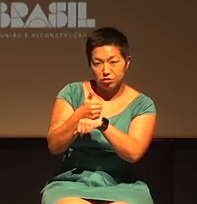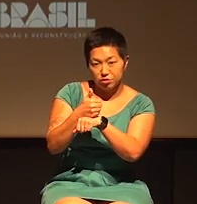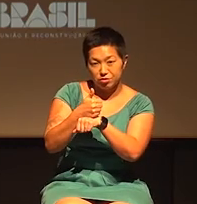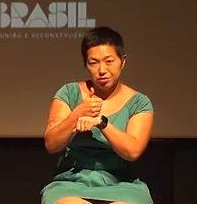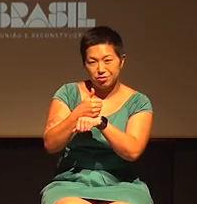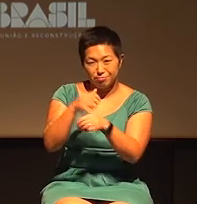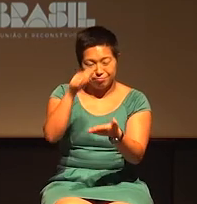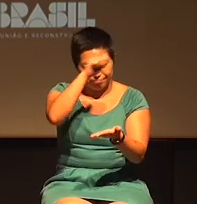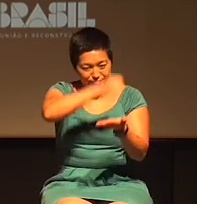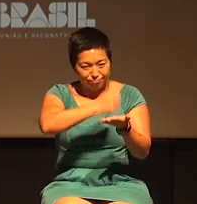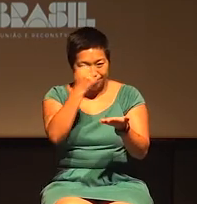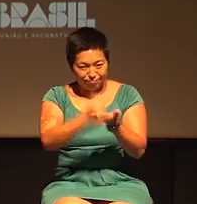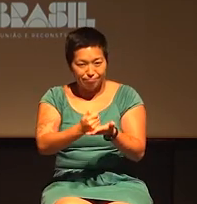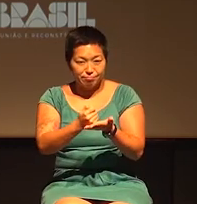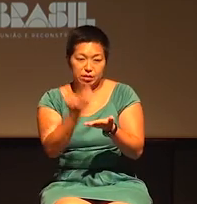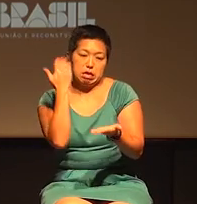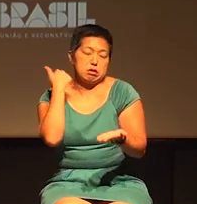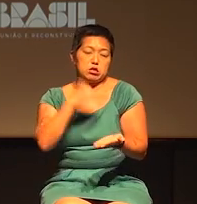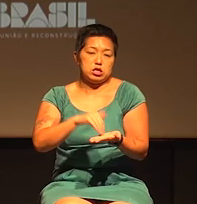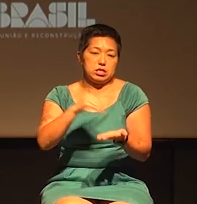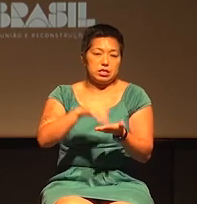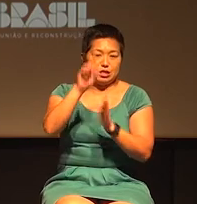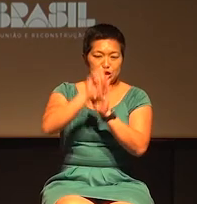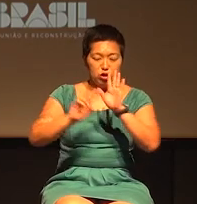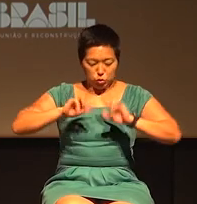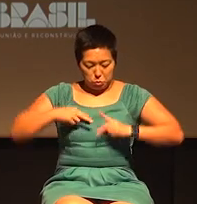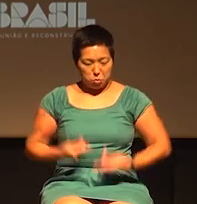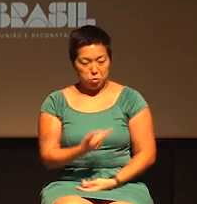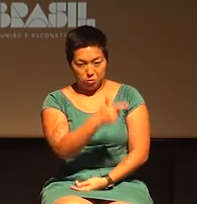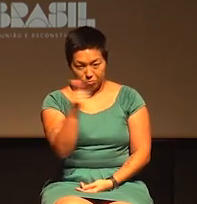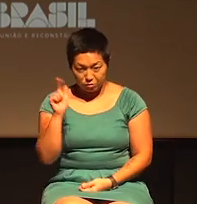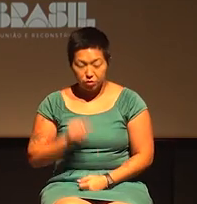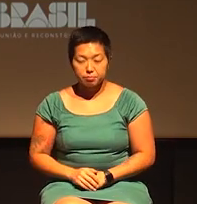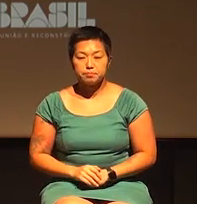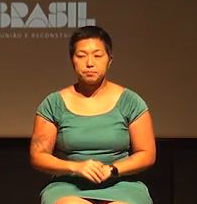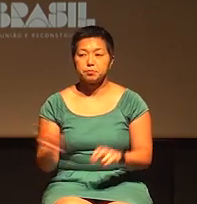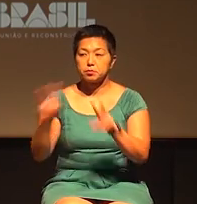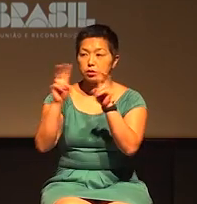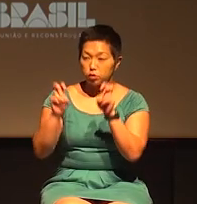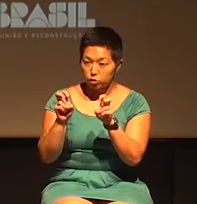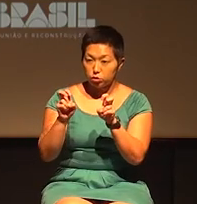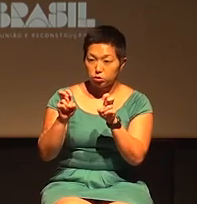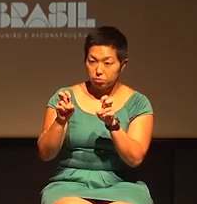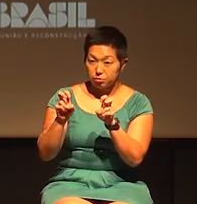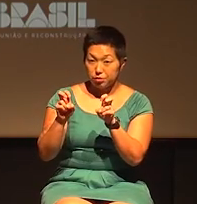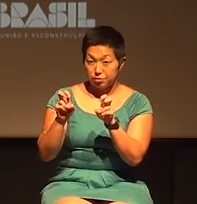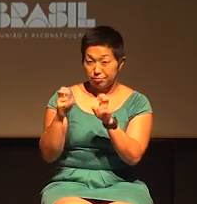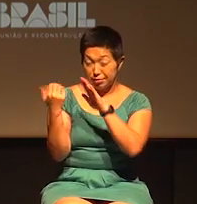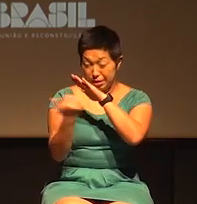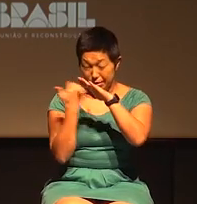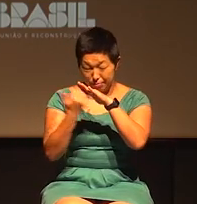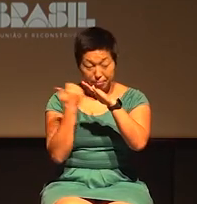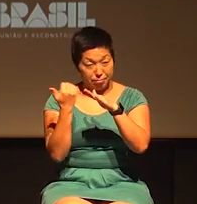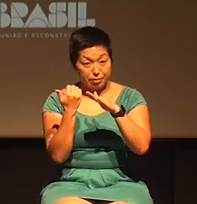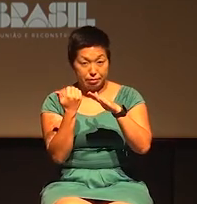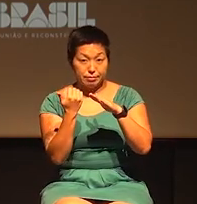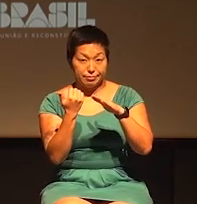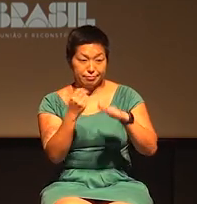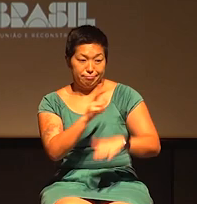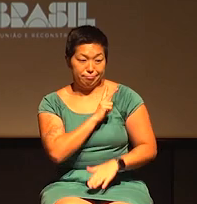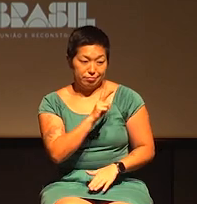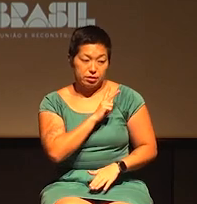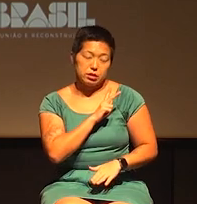quadro era uma coisa que não tinha na secretaria sobre eh privatização um debate em si né